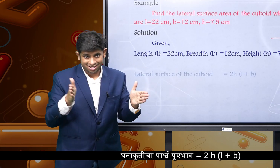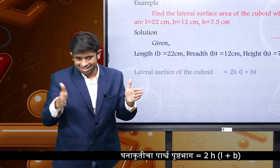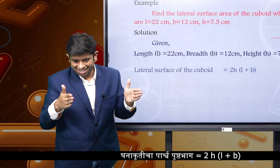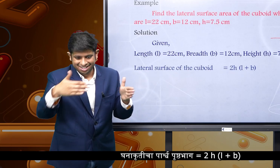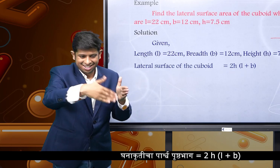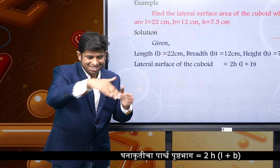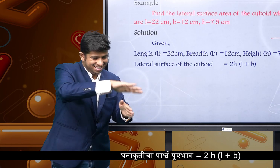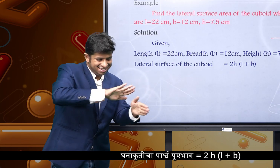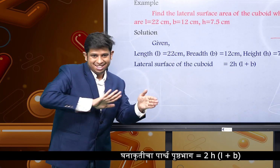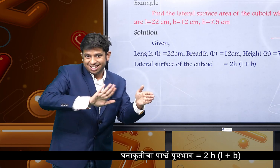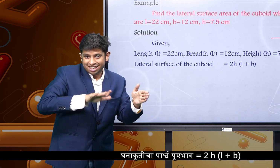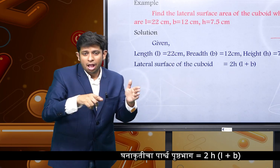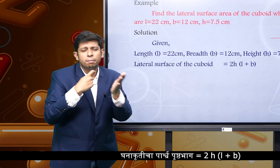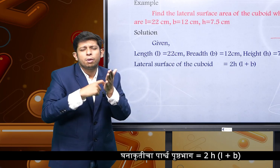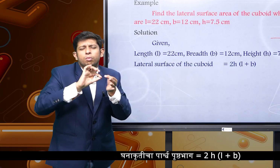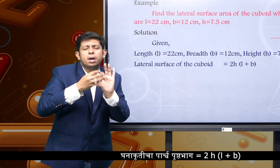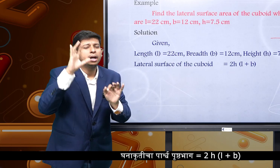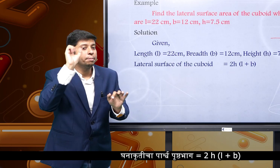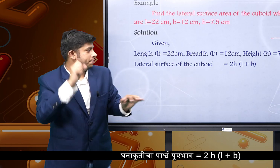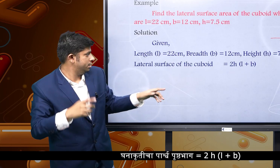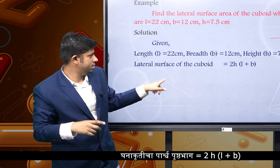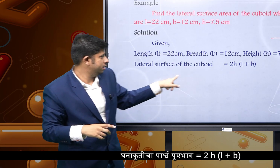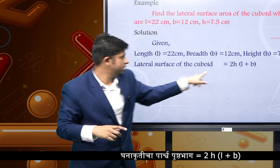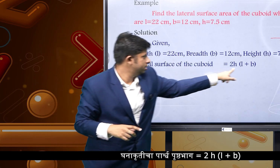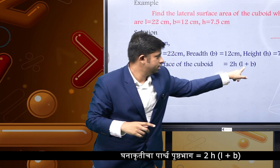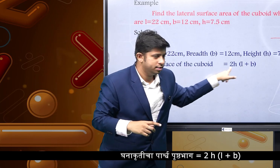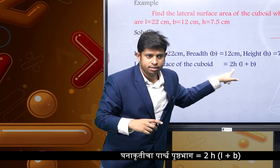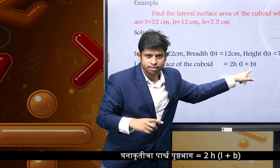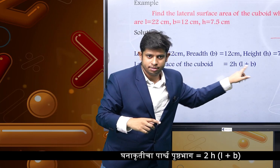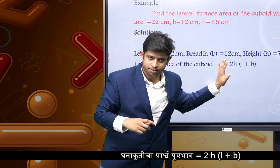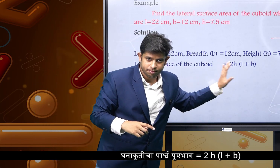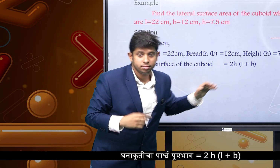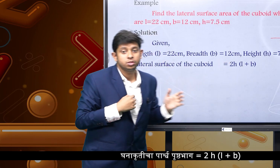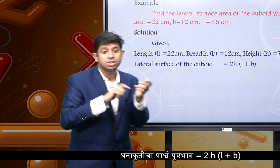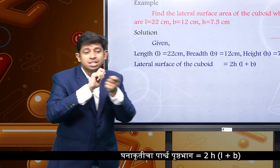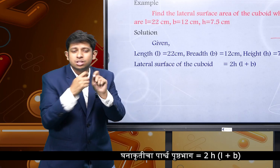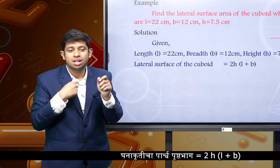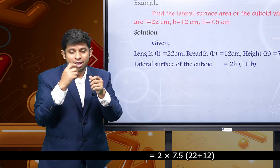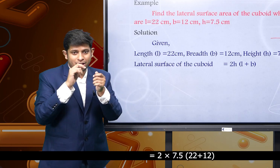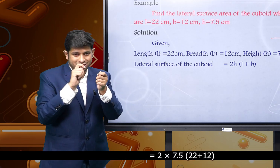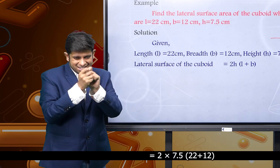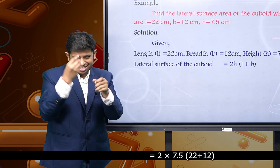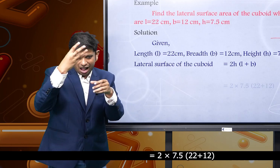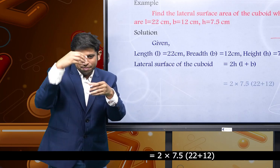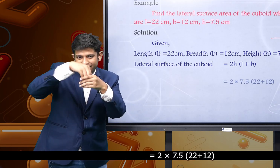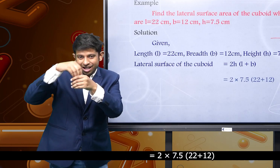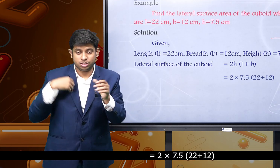घनाकृतीचा पार्श्व पृष्ठभाग बरोबर 2h कंसामध्ये L अधिक B बरोबर 2